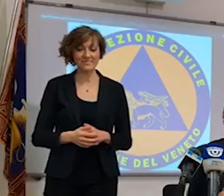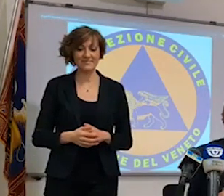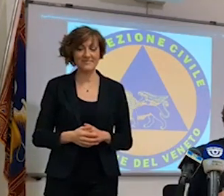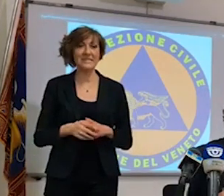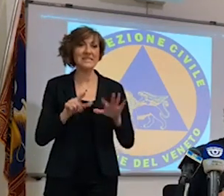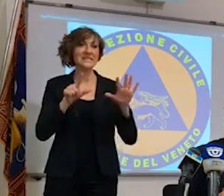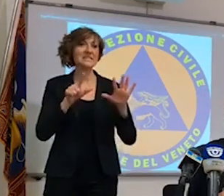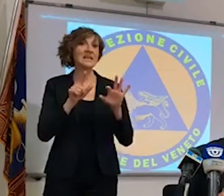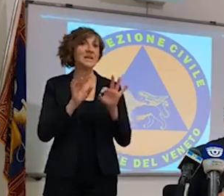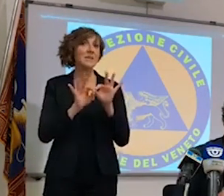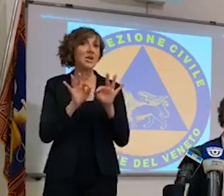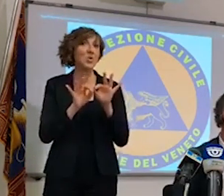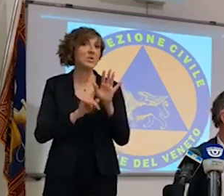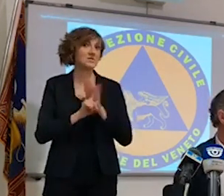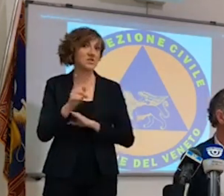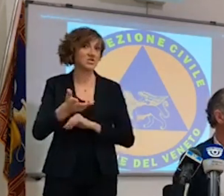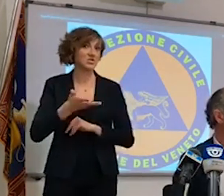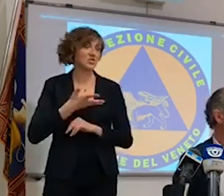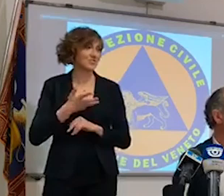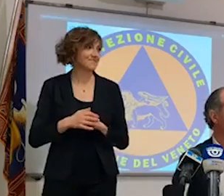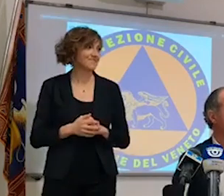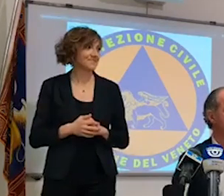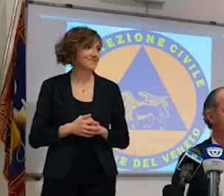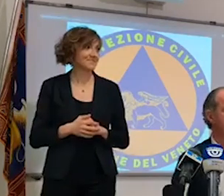In 7 minuti abbiamo il risultato.